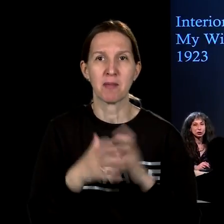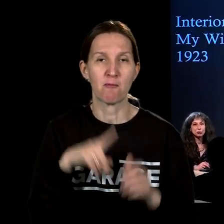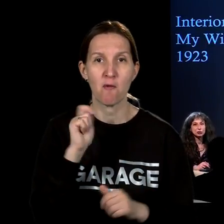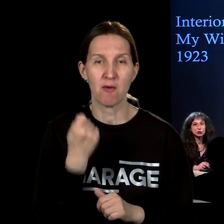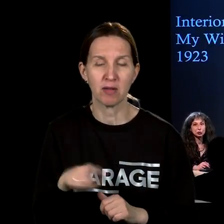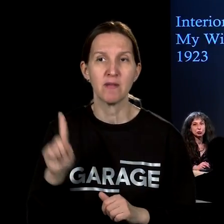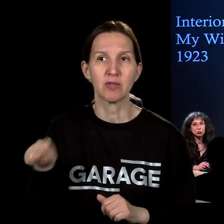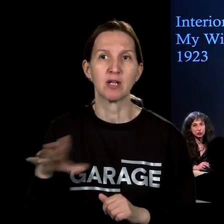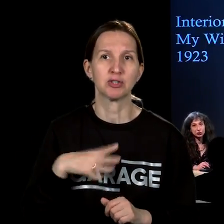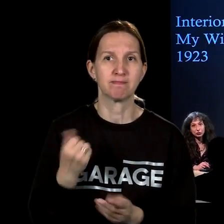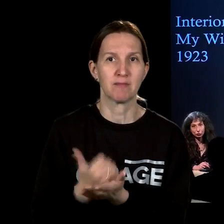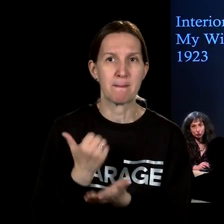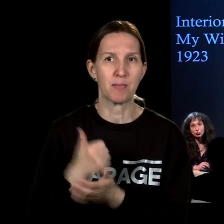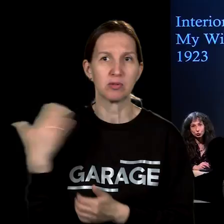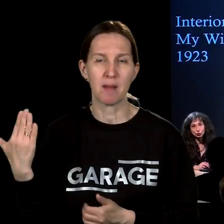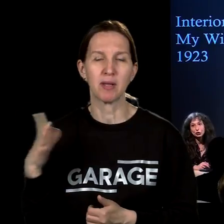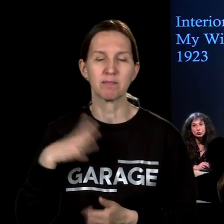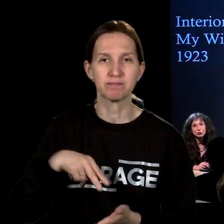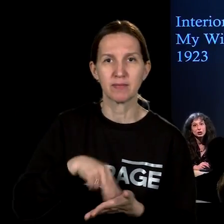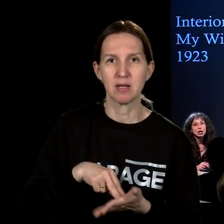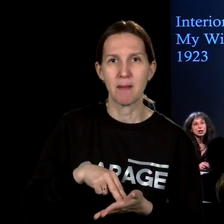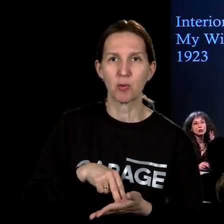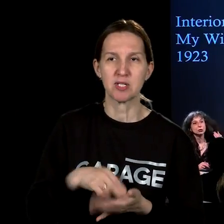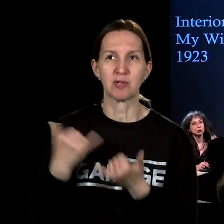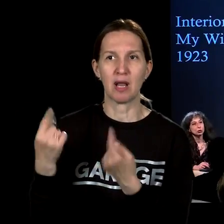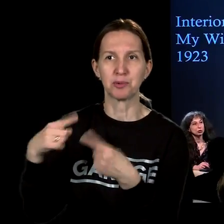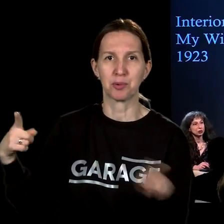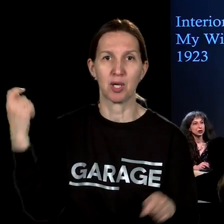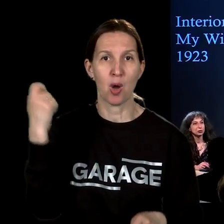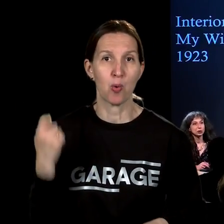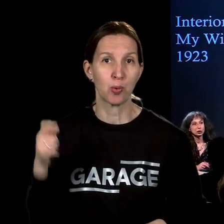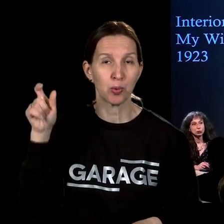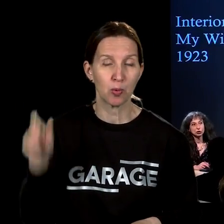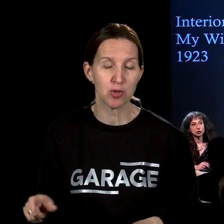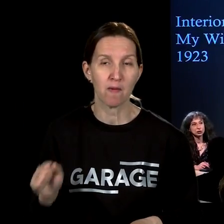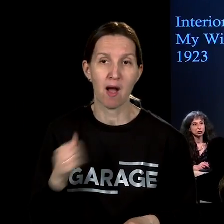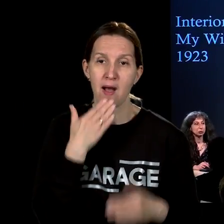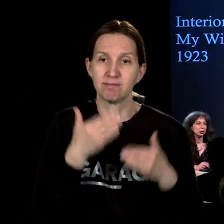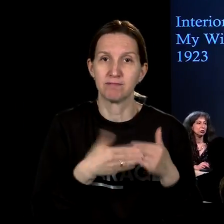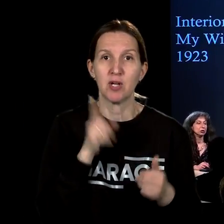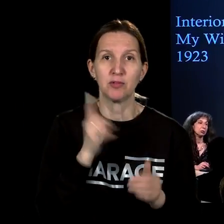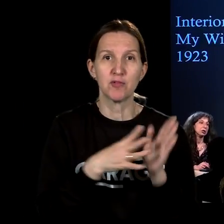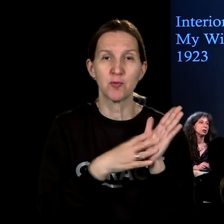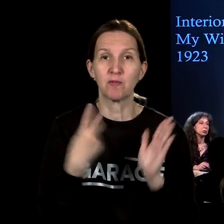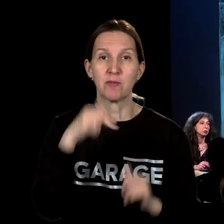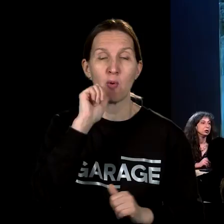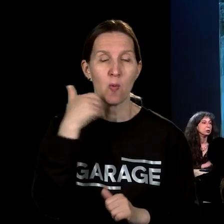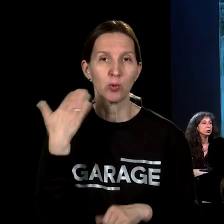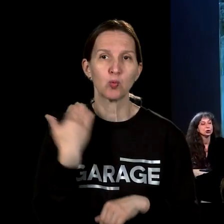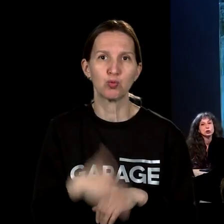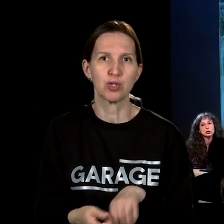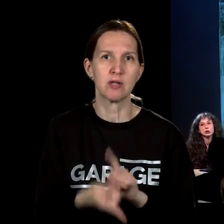приходилось подрабатывать тем, что он позировал другим художникам. Вот. Но к 20-м годам он оказывается абсолютно одним из